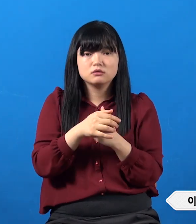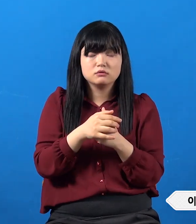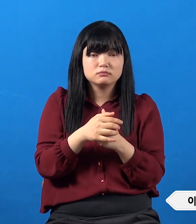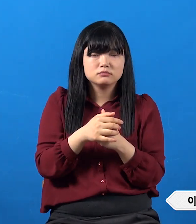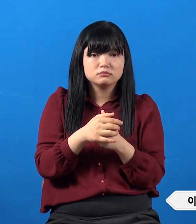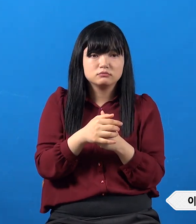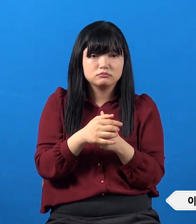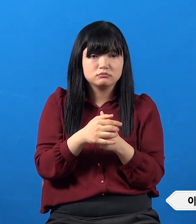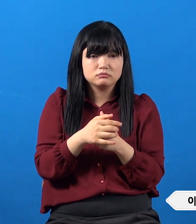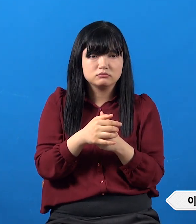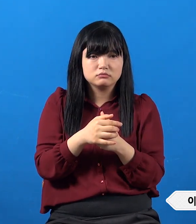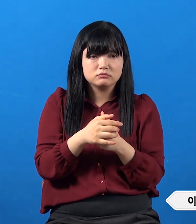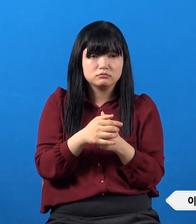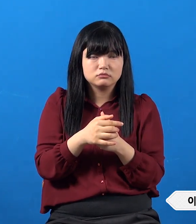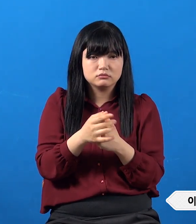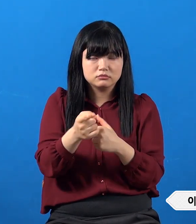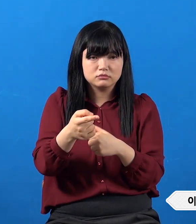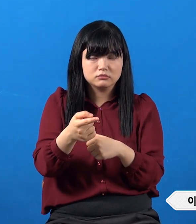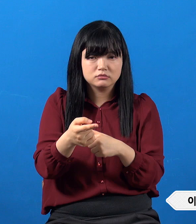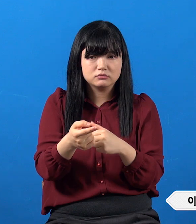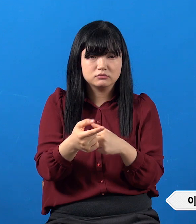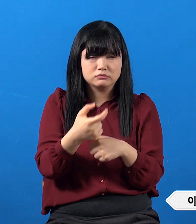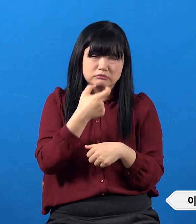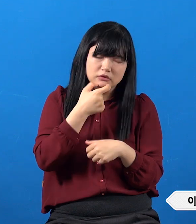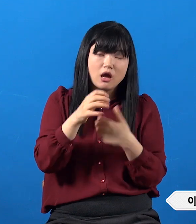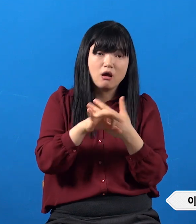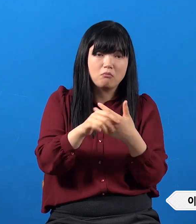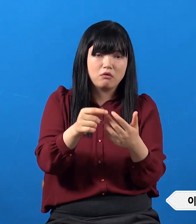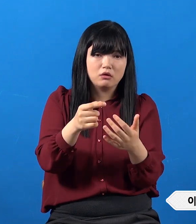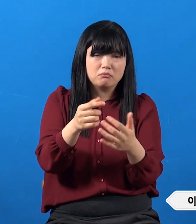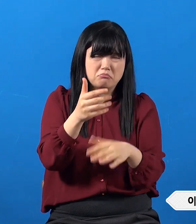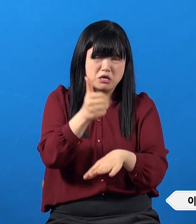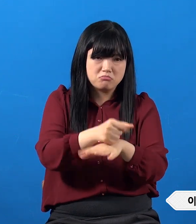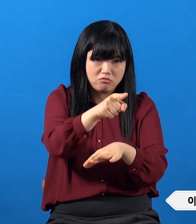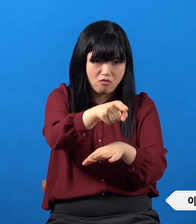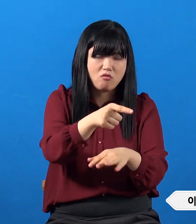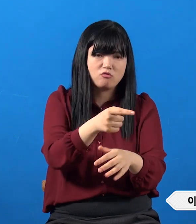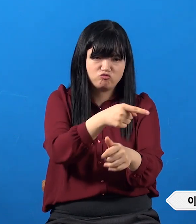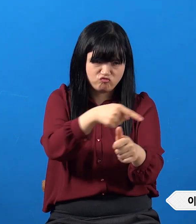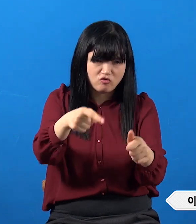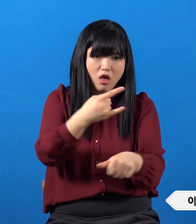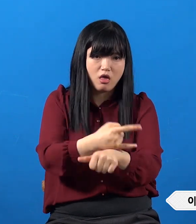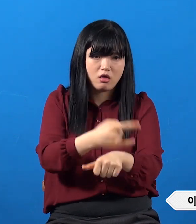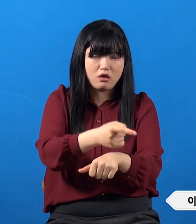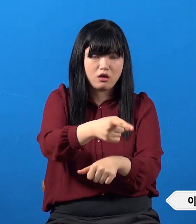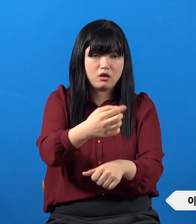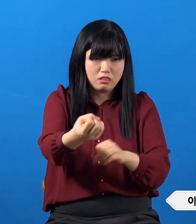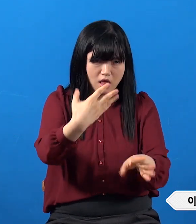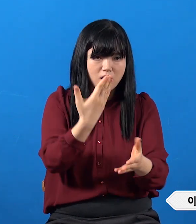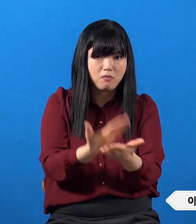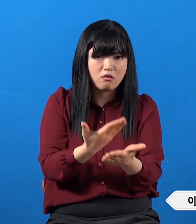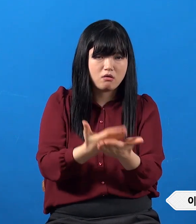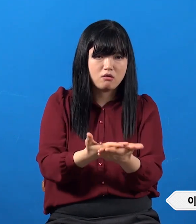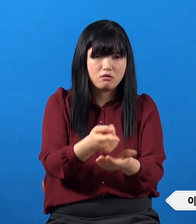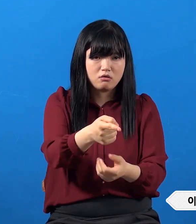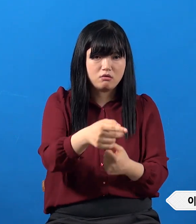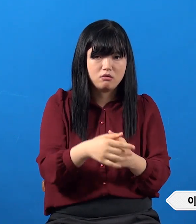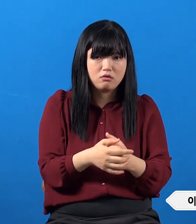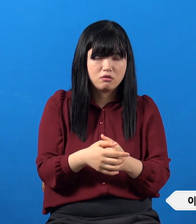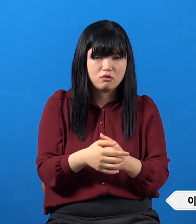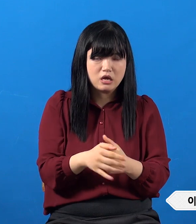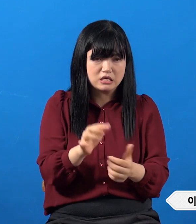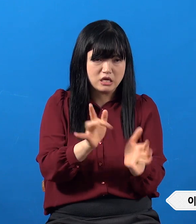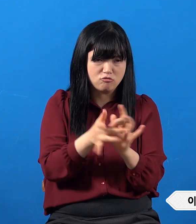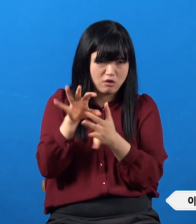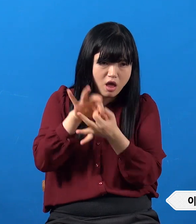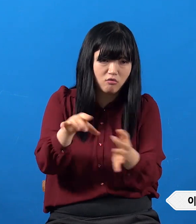그래도 말을 듣지 않으면 내 아내를 화살로 쏘겠다. 그리고 마지막은 내 차례다. 대답하라. 계속